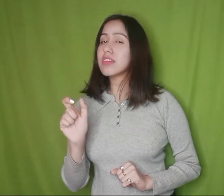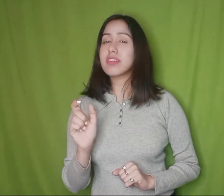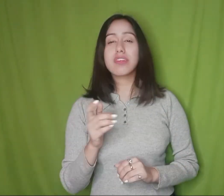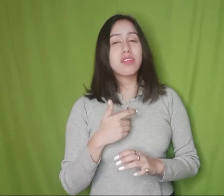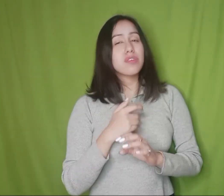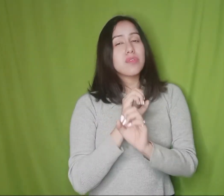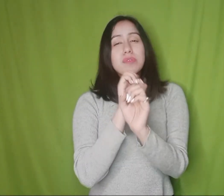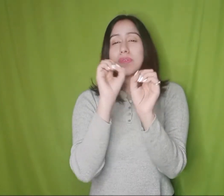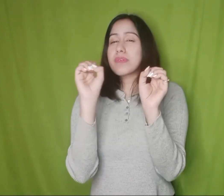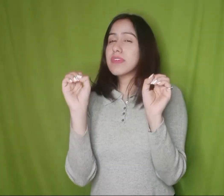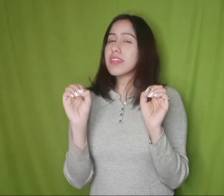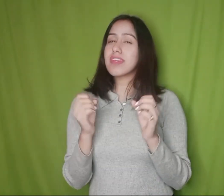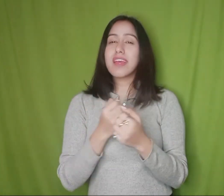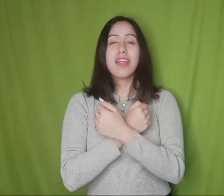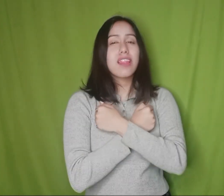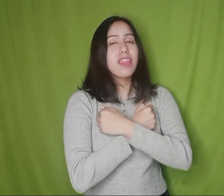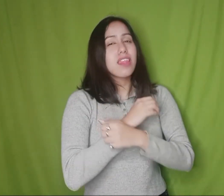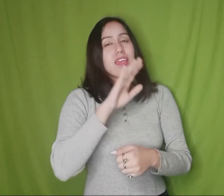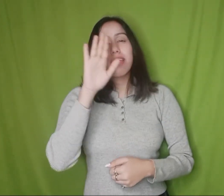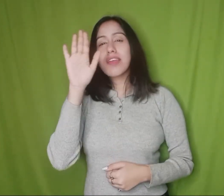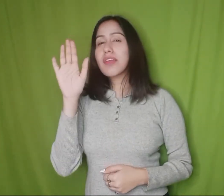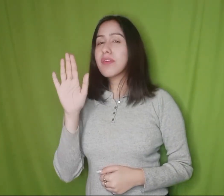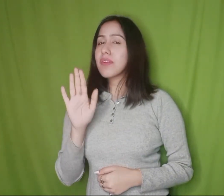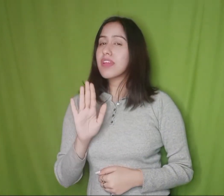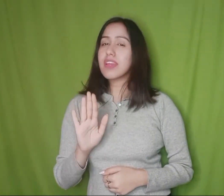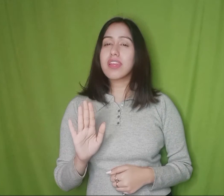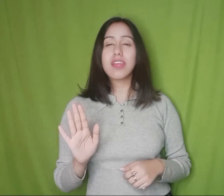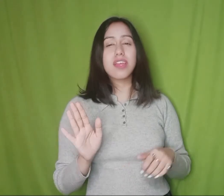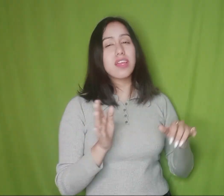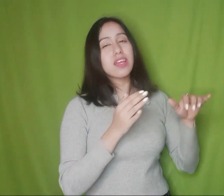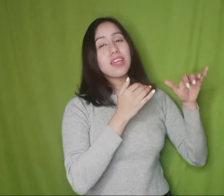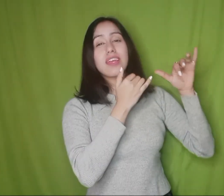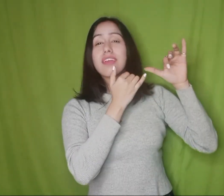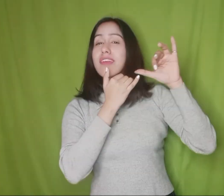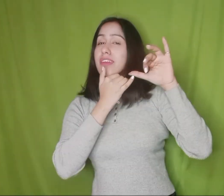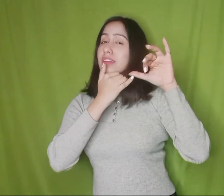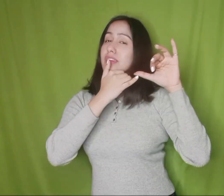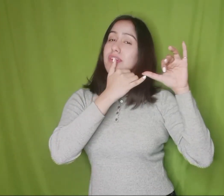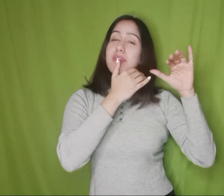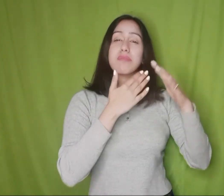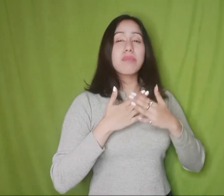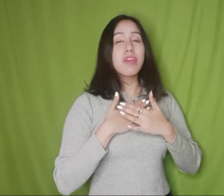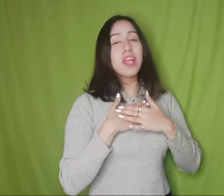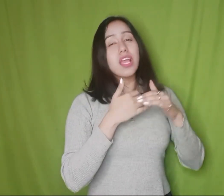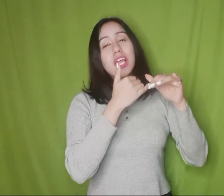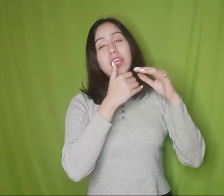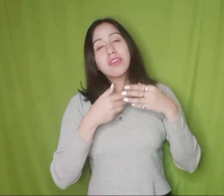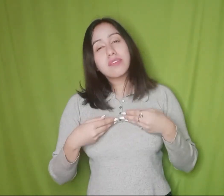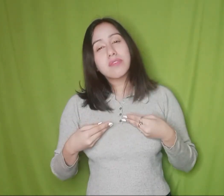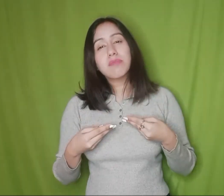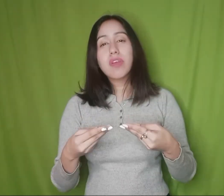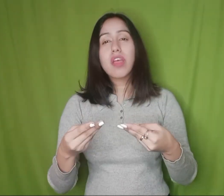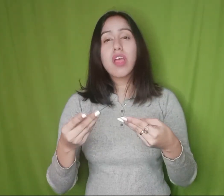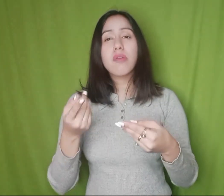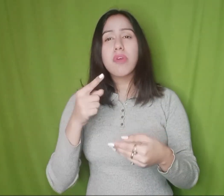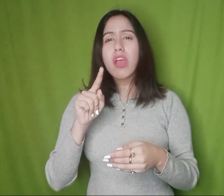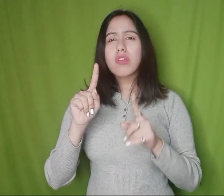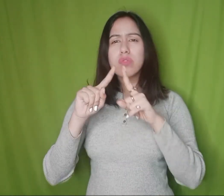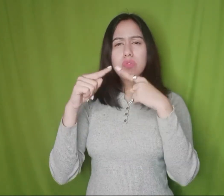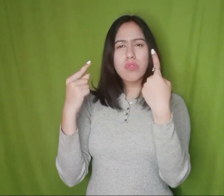मेरे तो गिरधर गोपाल, दूसरो न कोई।